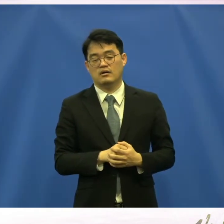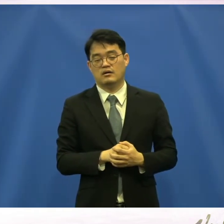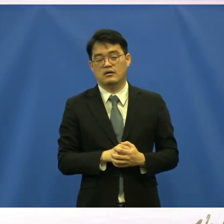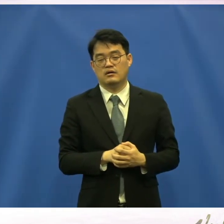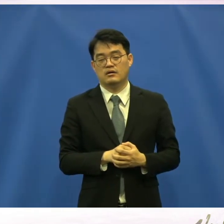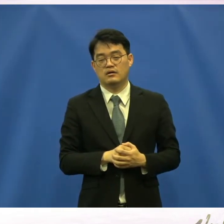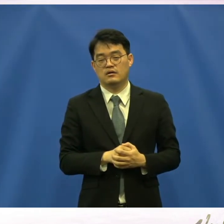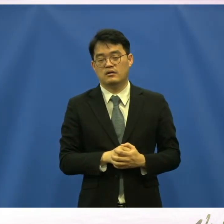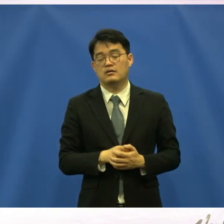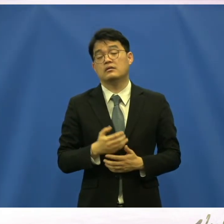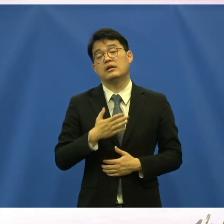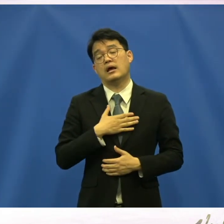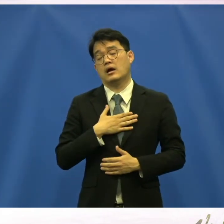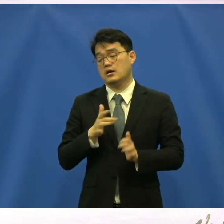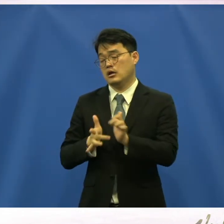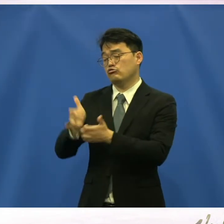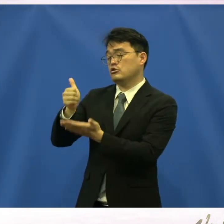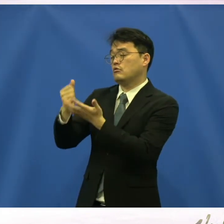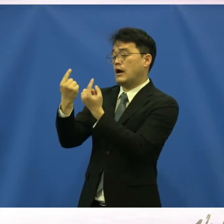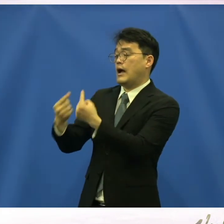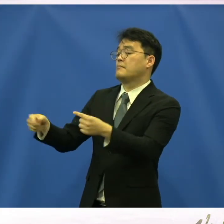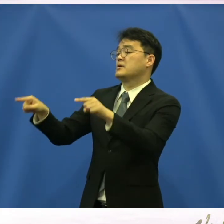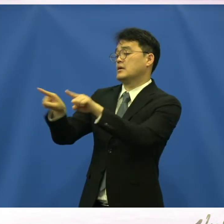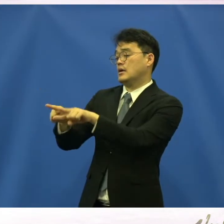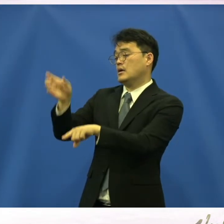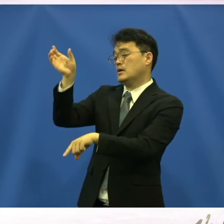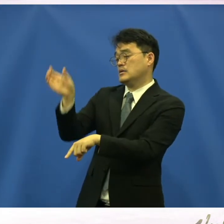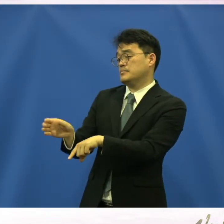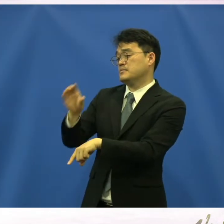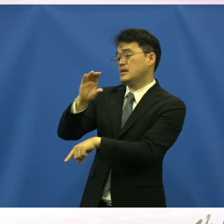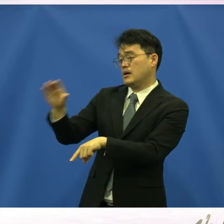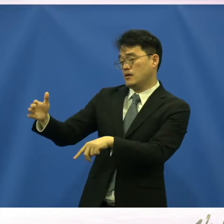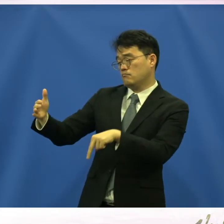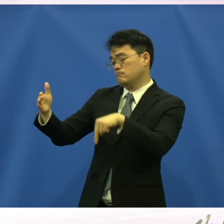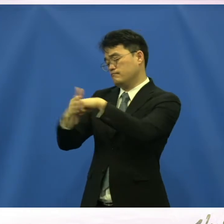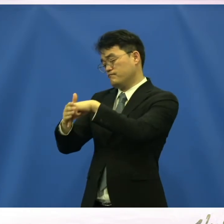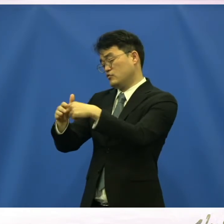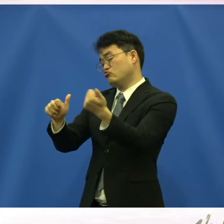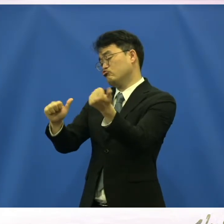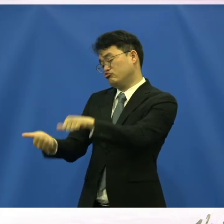내가 그리스도와 함께 십자가에 못 박혔네. 이제는 내가 사는 것이 아니요.